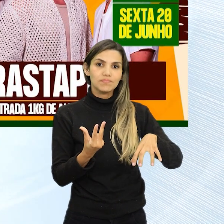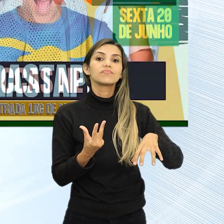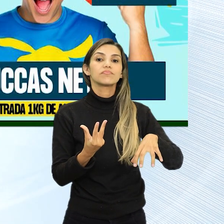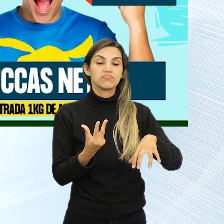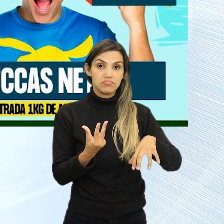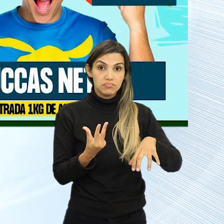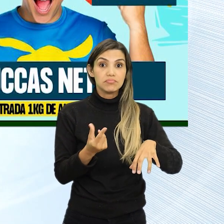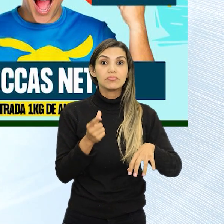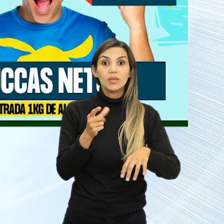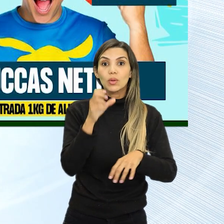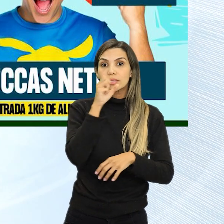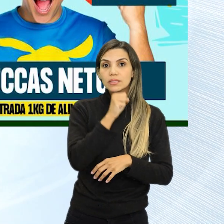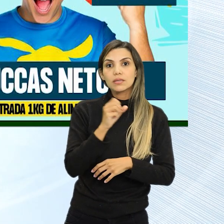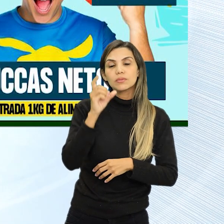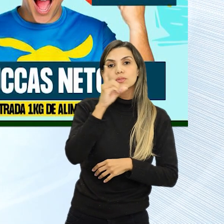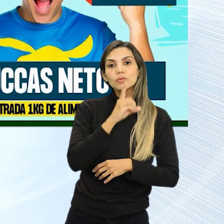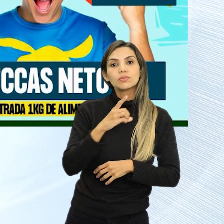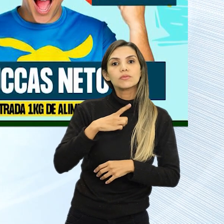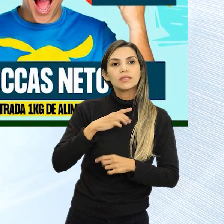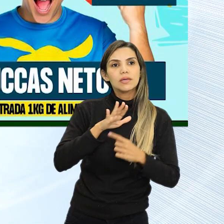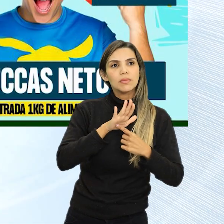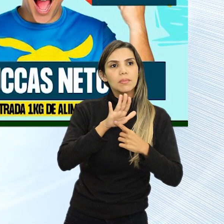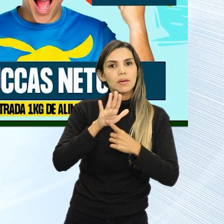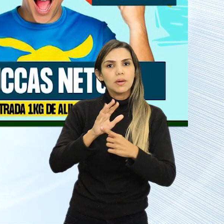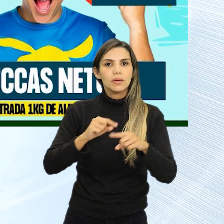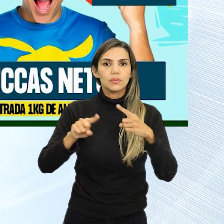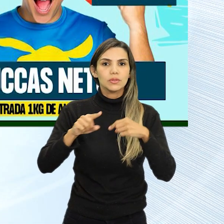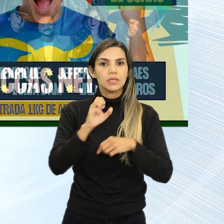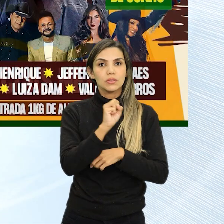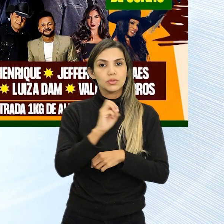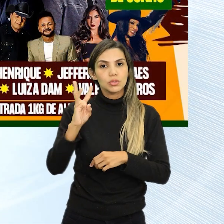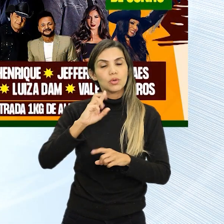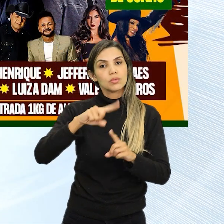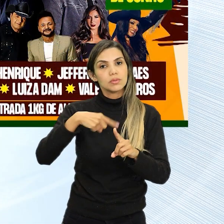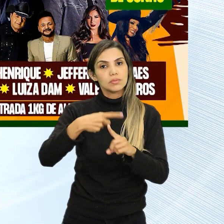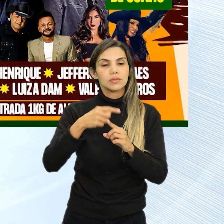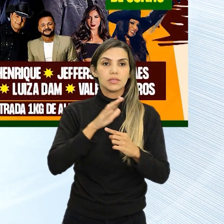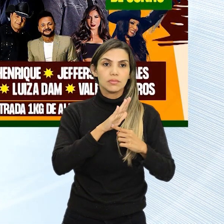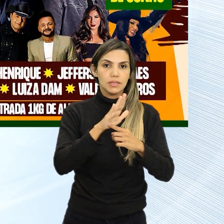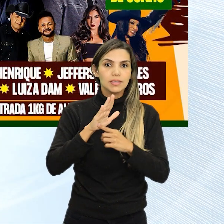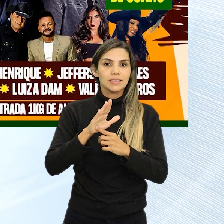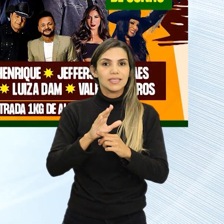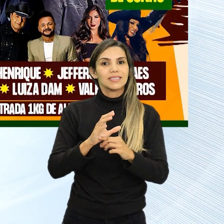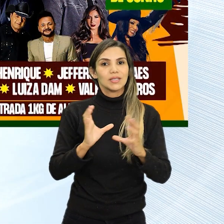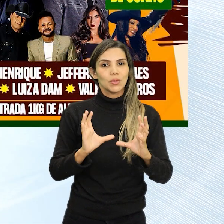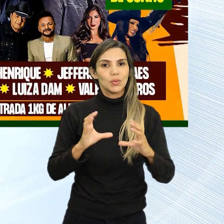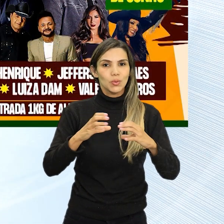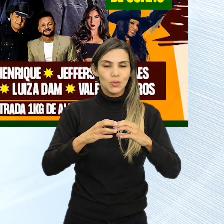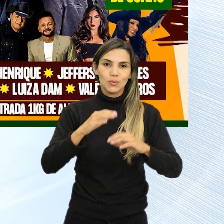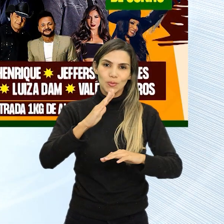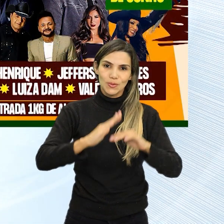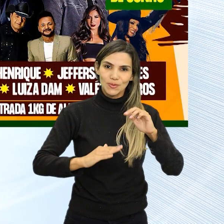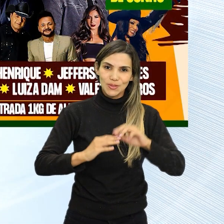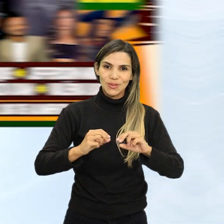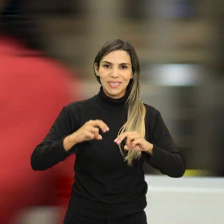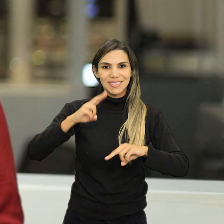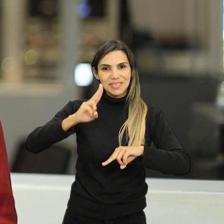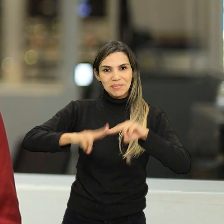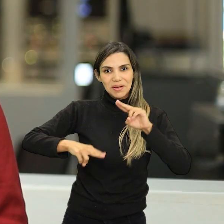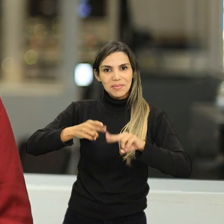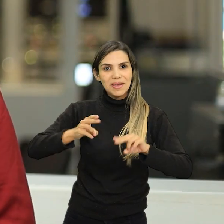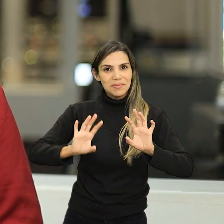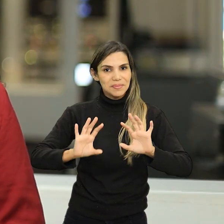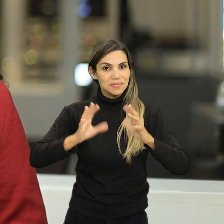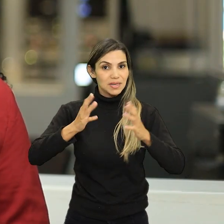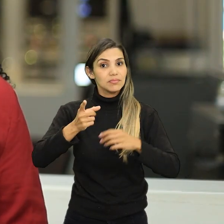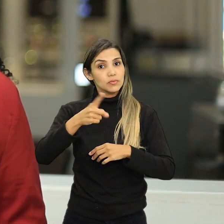Niemeyer e nesse final de semana vai contar com shows musicais e apresentações de quadrilhas juninas profissionais. Os ingressos